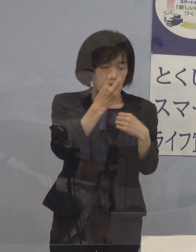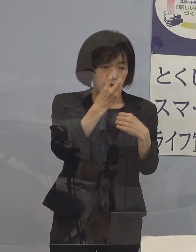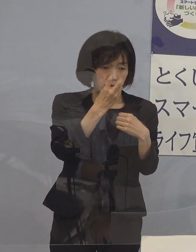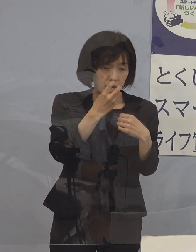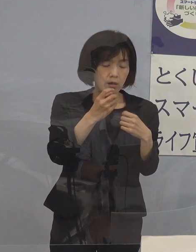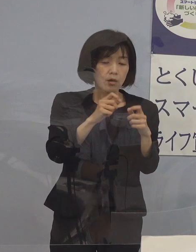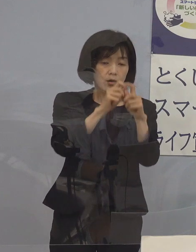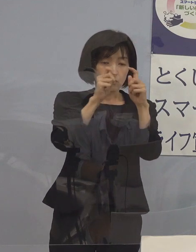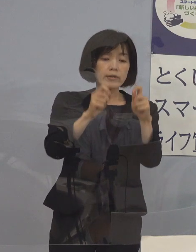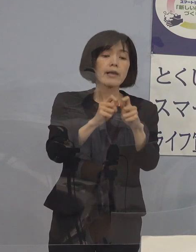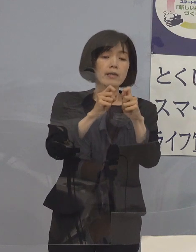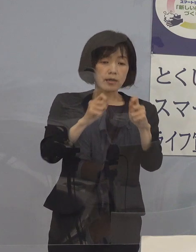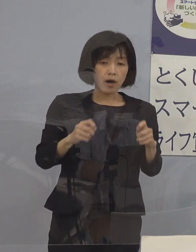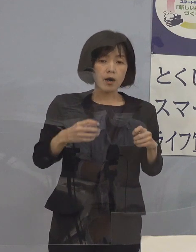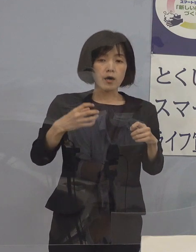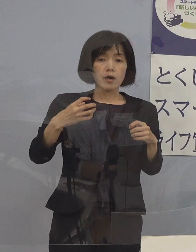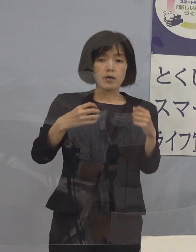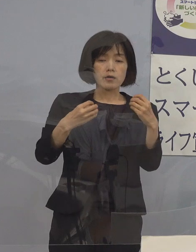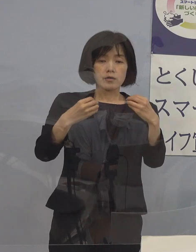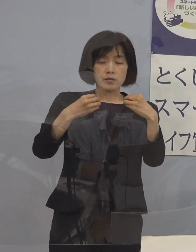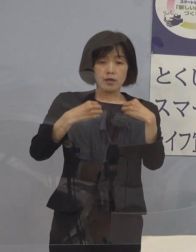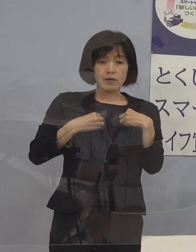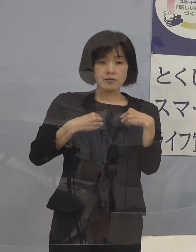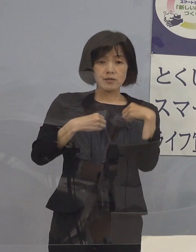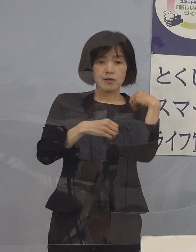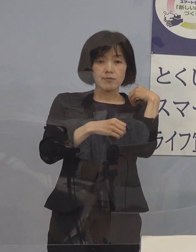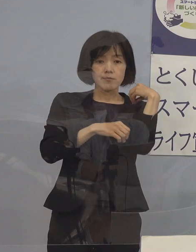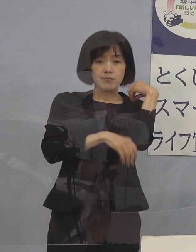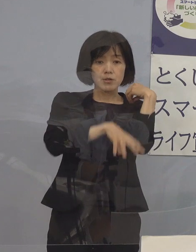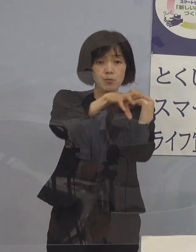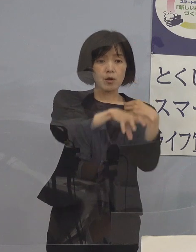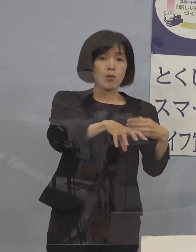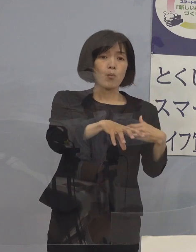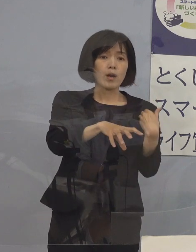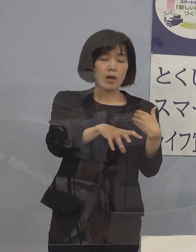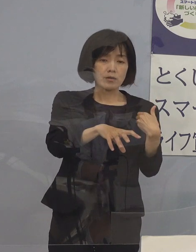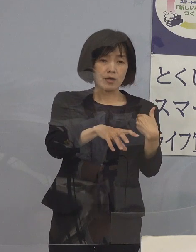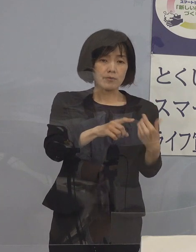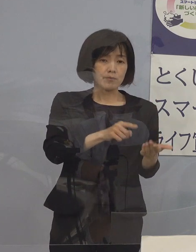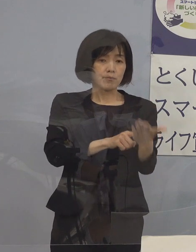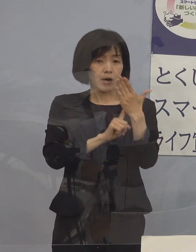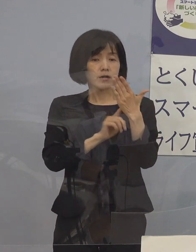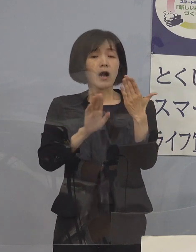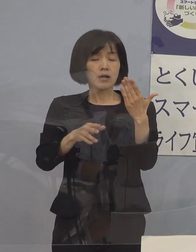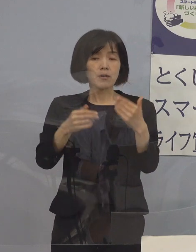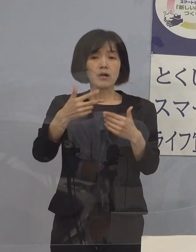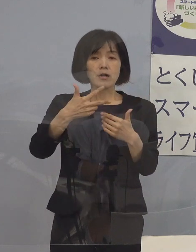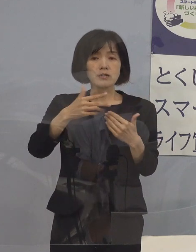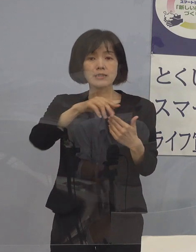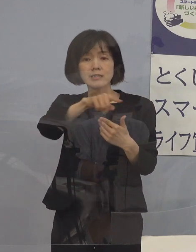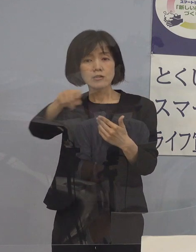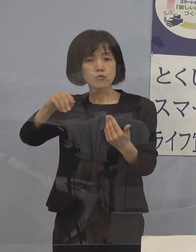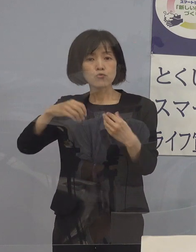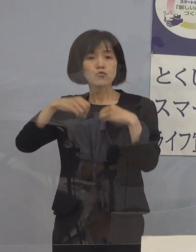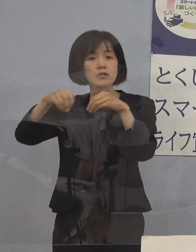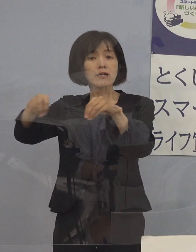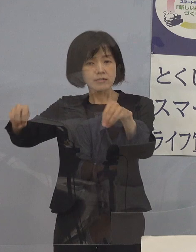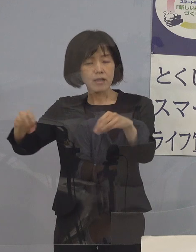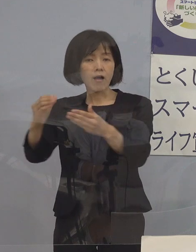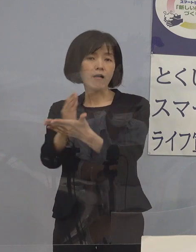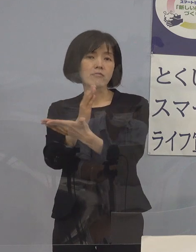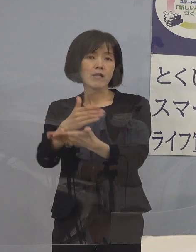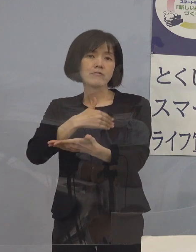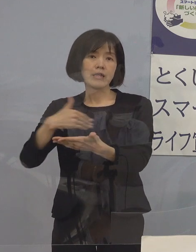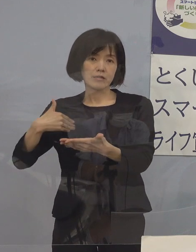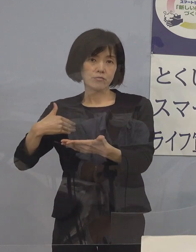数が非常に多いということになれば市中感染ということも考えうるということですが、今の段階としてはまだ早いか